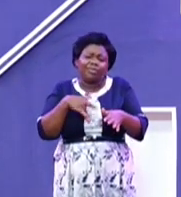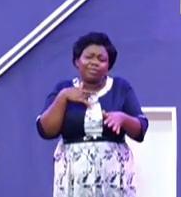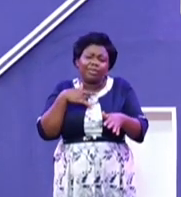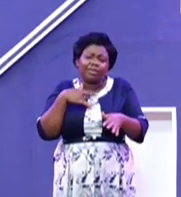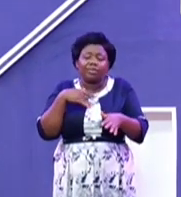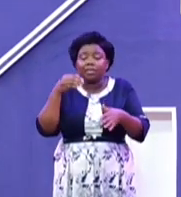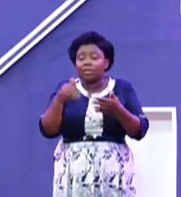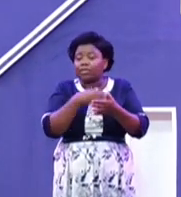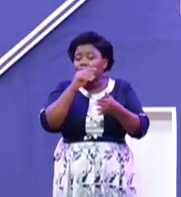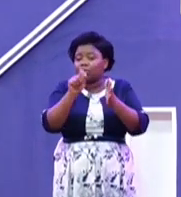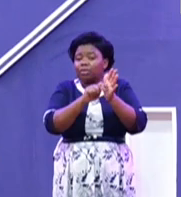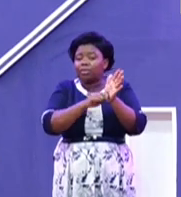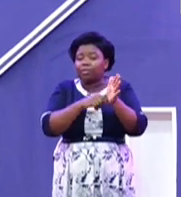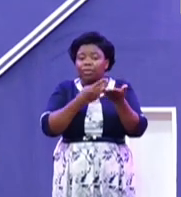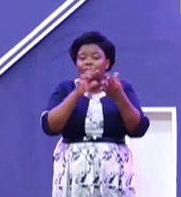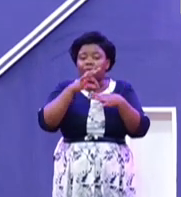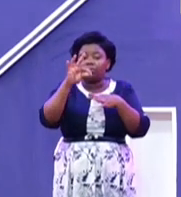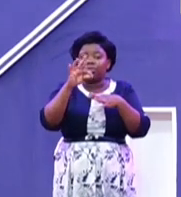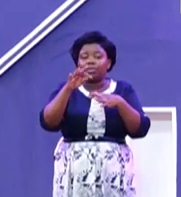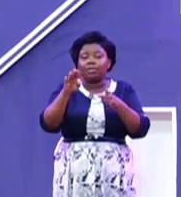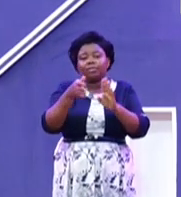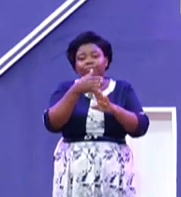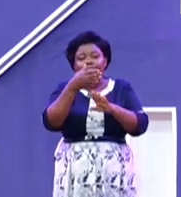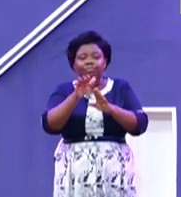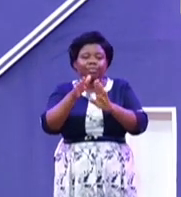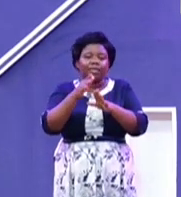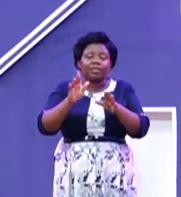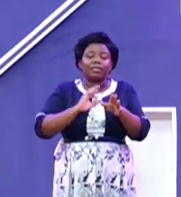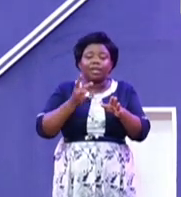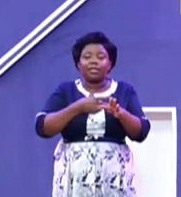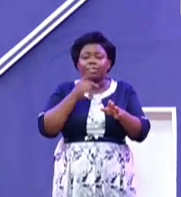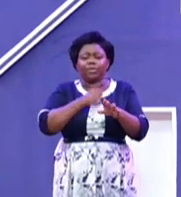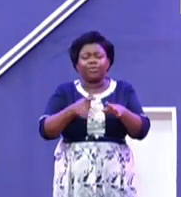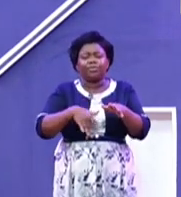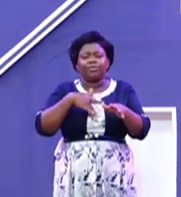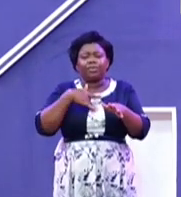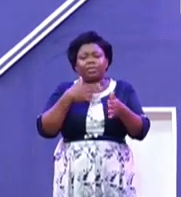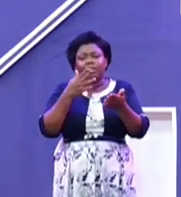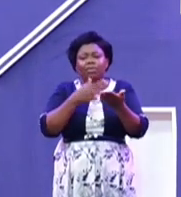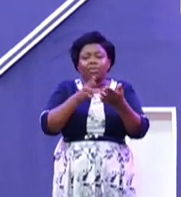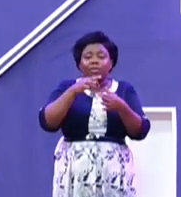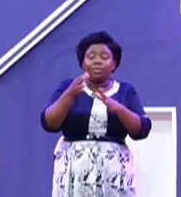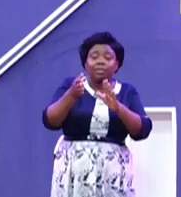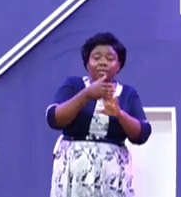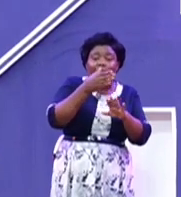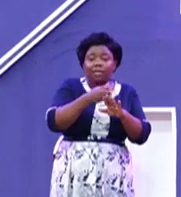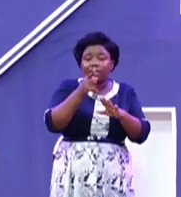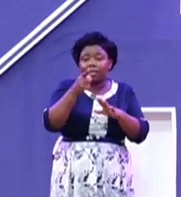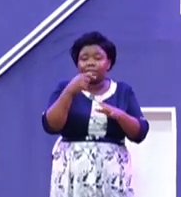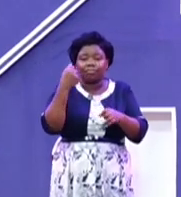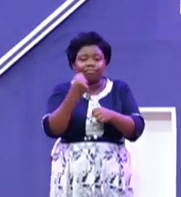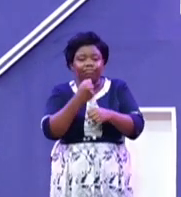ndagaano eno empya tuluŋŋamizibwa omwoyo mutukuvu bw'aba akiwulira ng'omwoyo mutukuvu yamuluŋŋamya